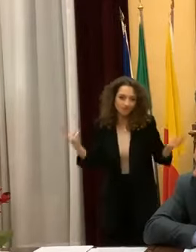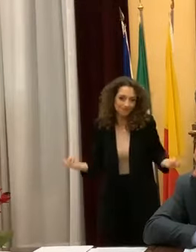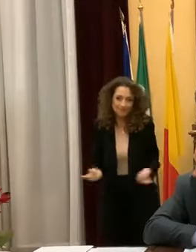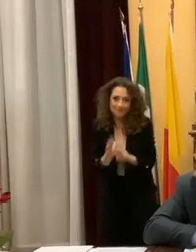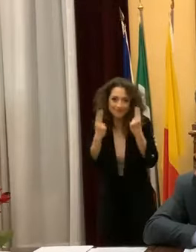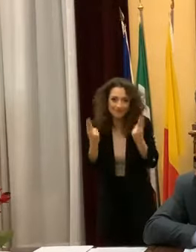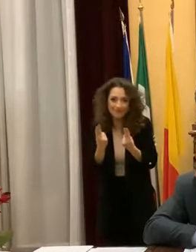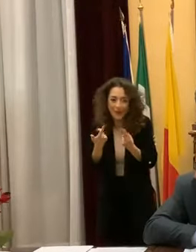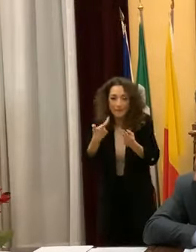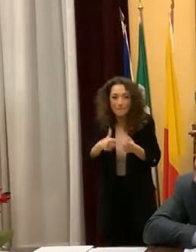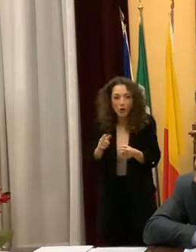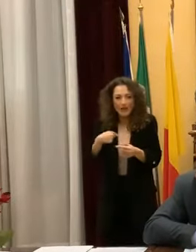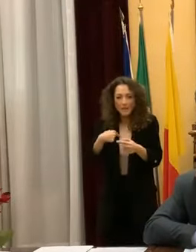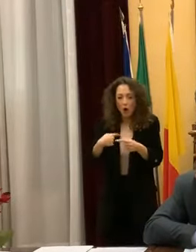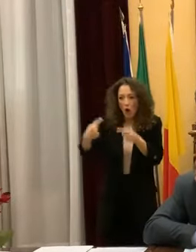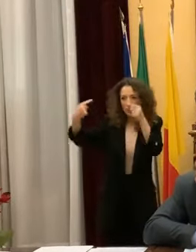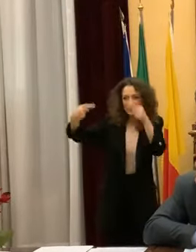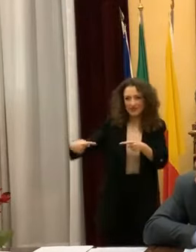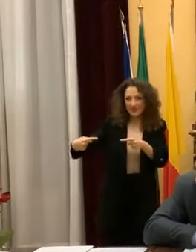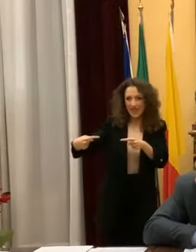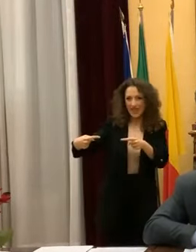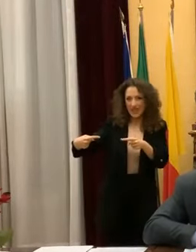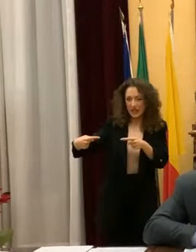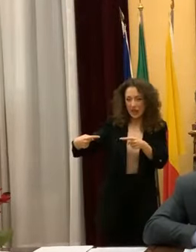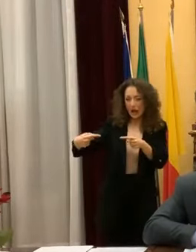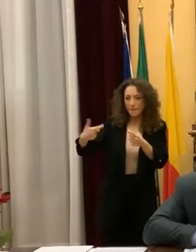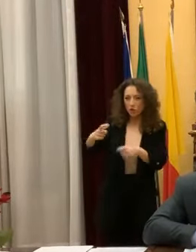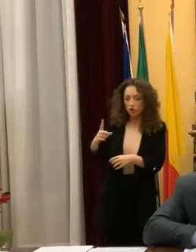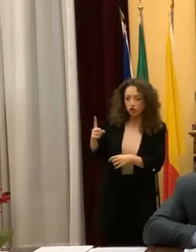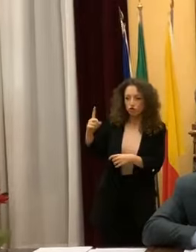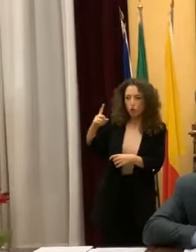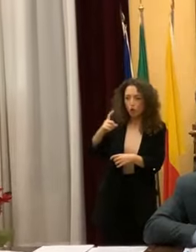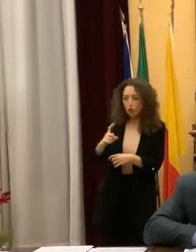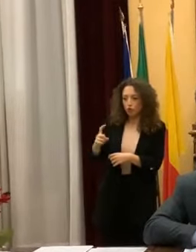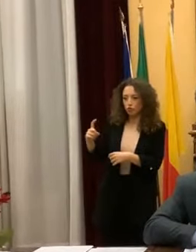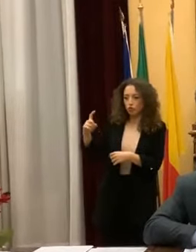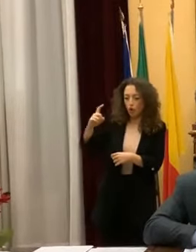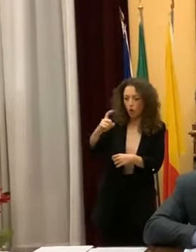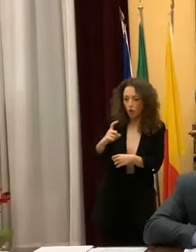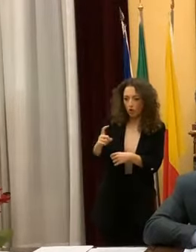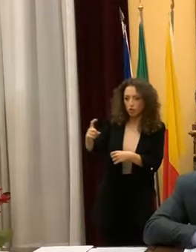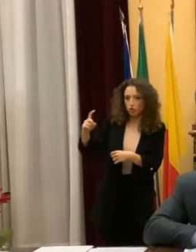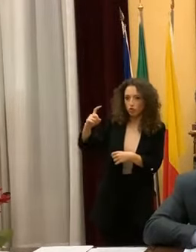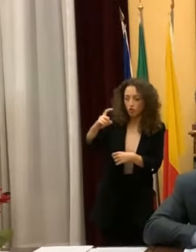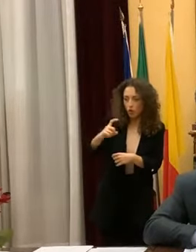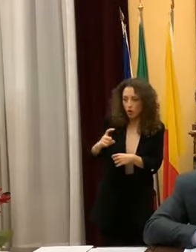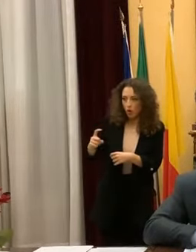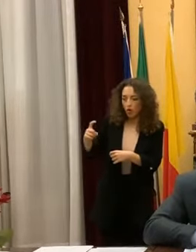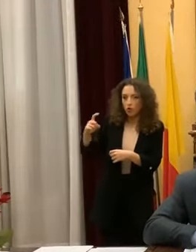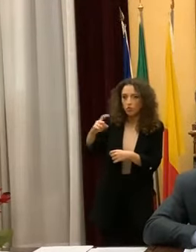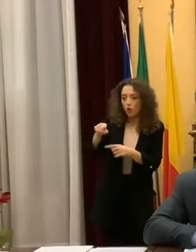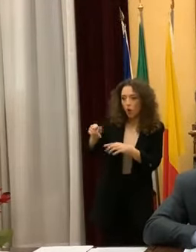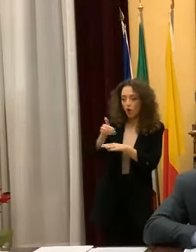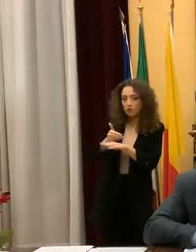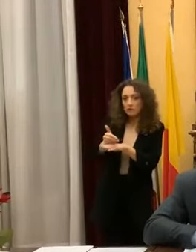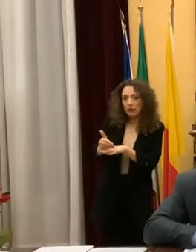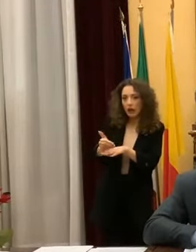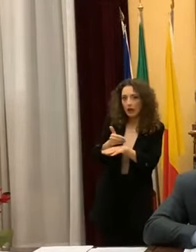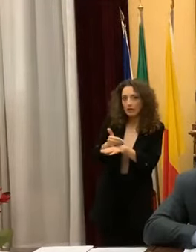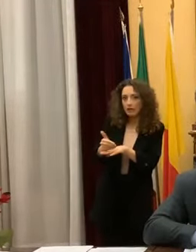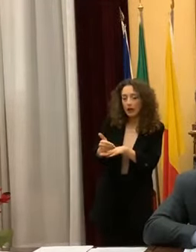sfidavo, perché ogni giorno che passava, è vero, loro hanno ritardato perché aspettavano